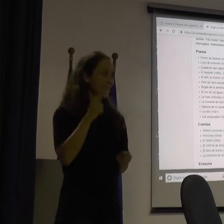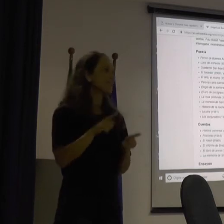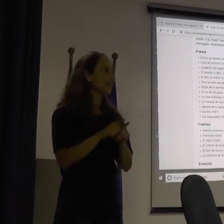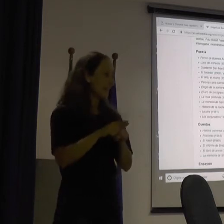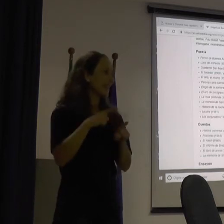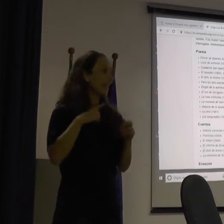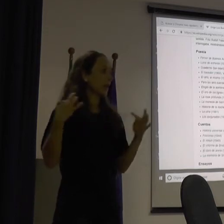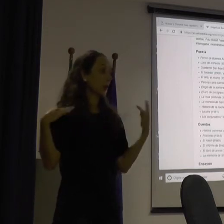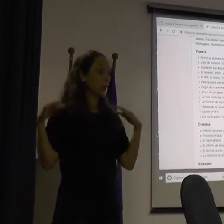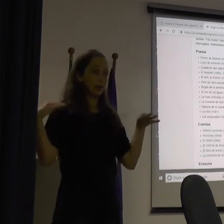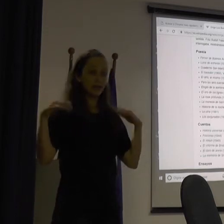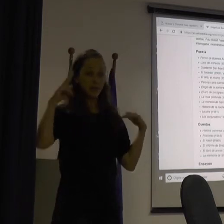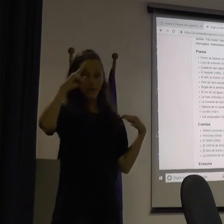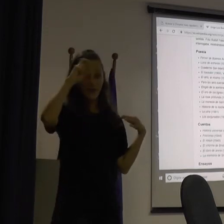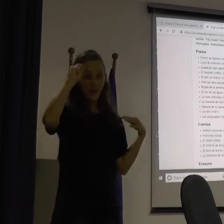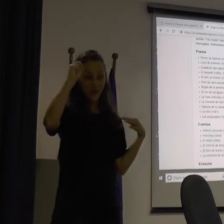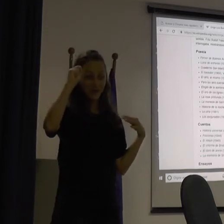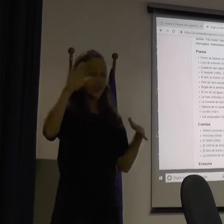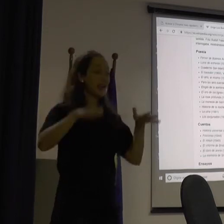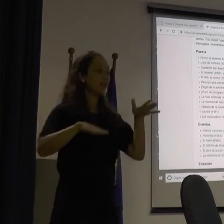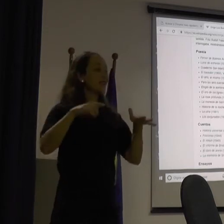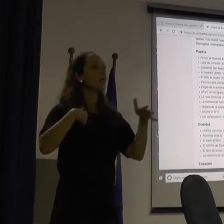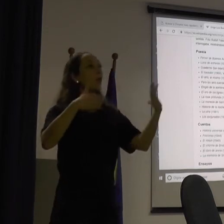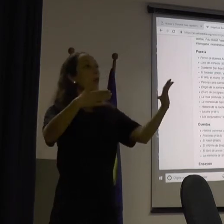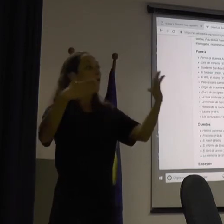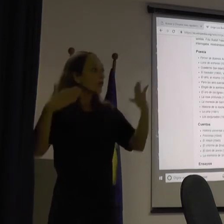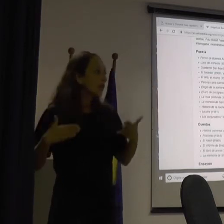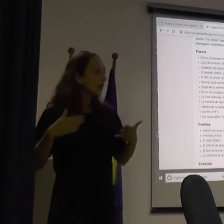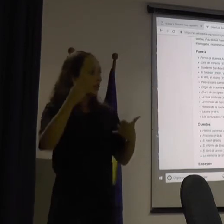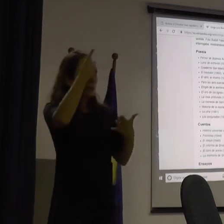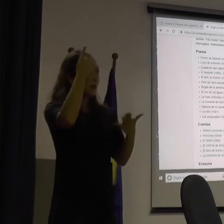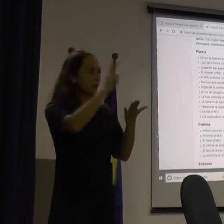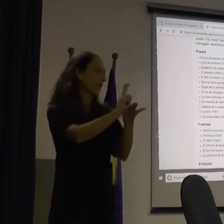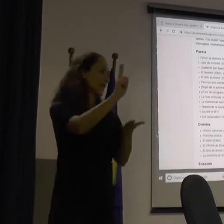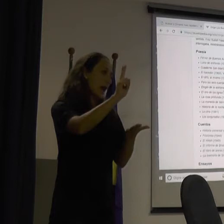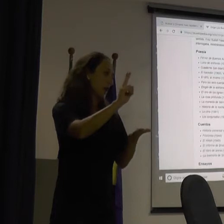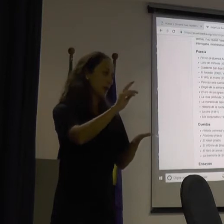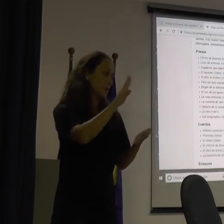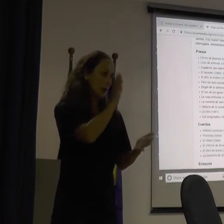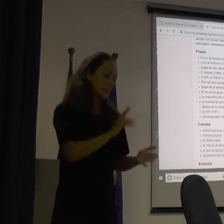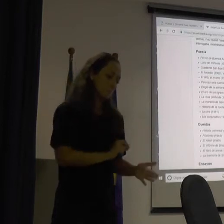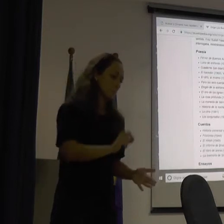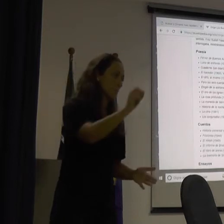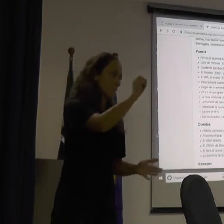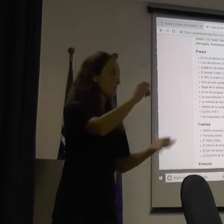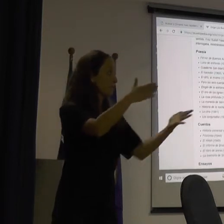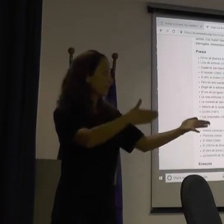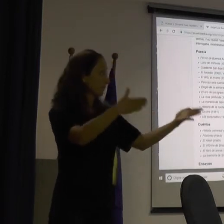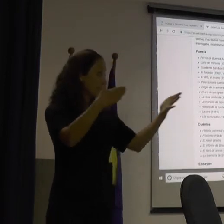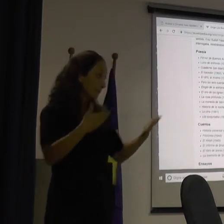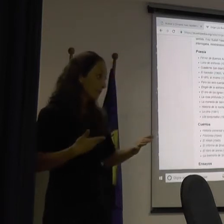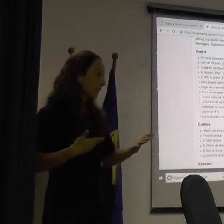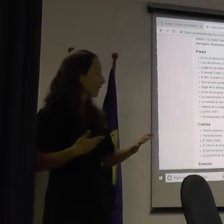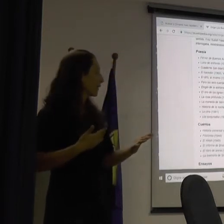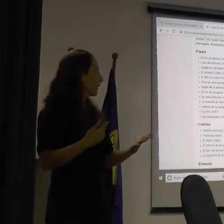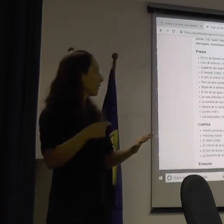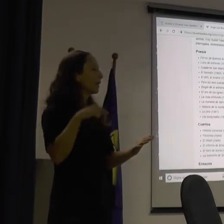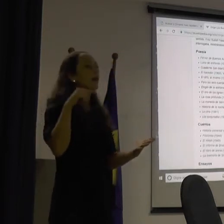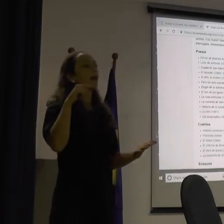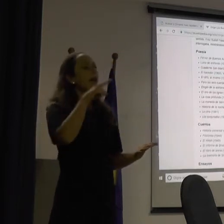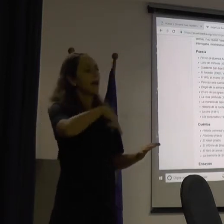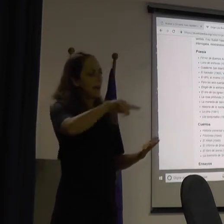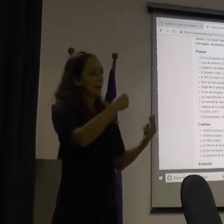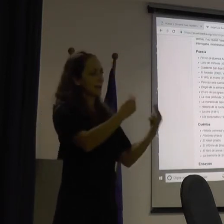eu convido colegas de outras universidades, aí eles sabem, né, que eu mantenho uma relação muito forte com a